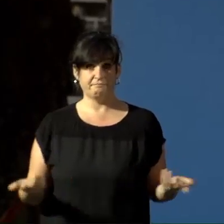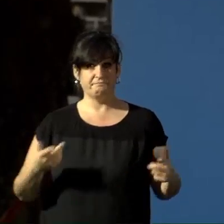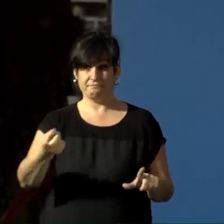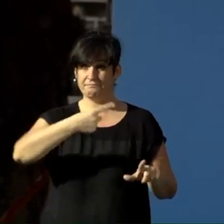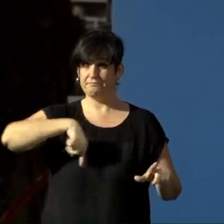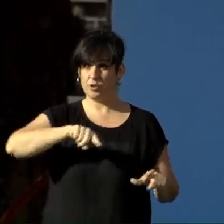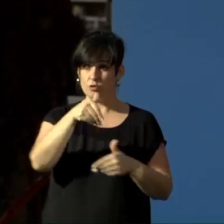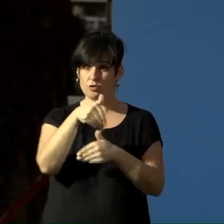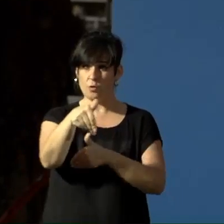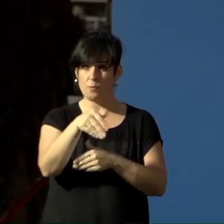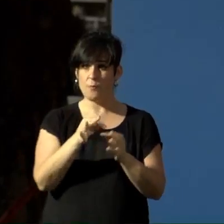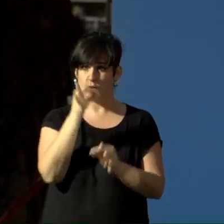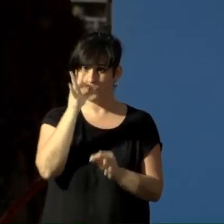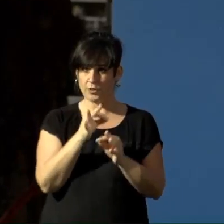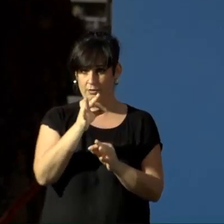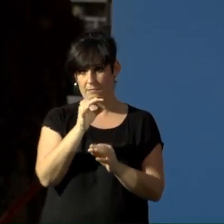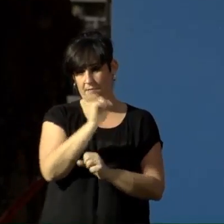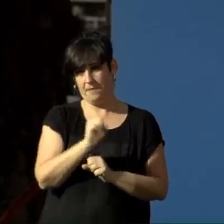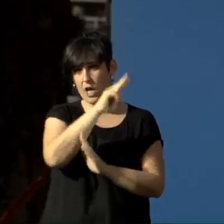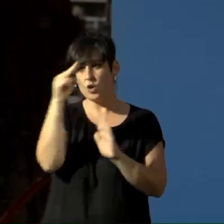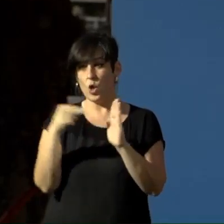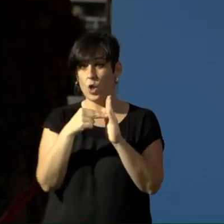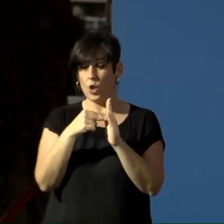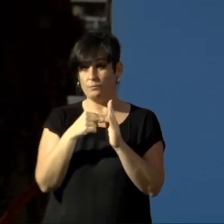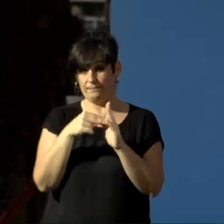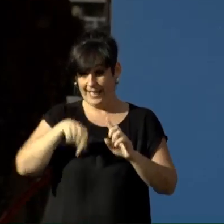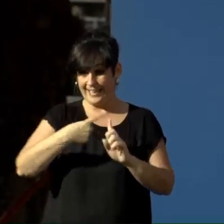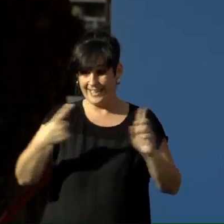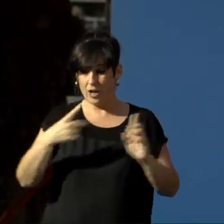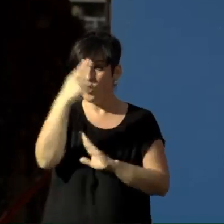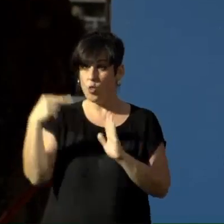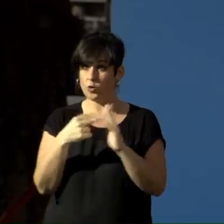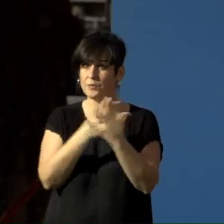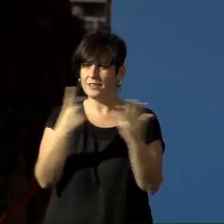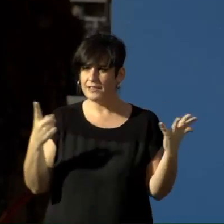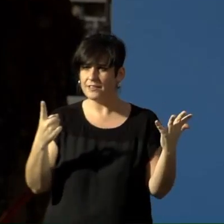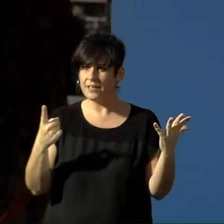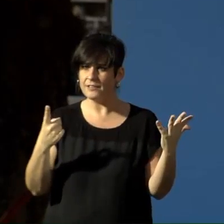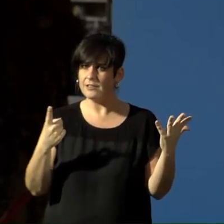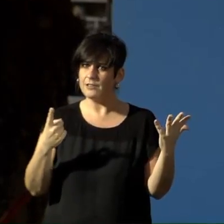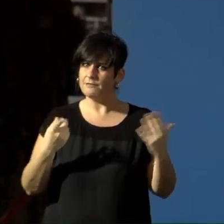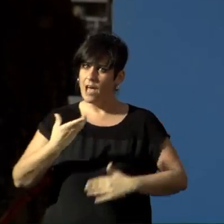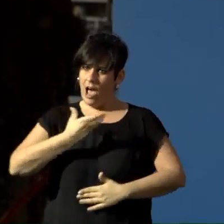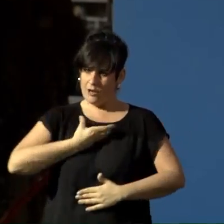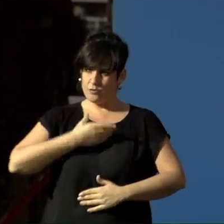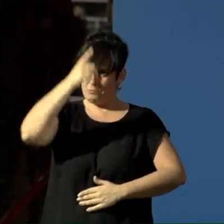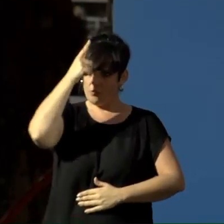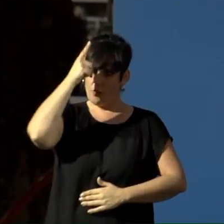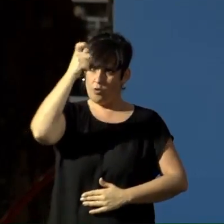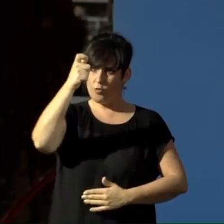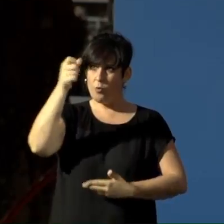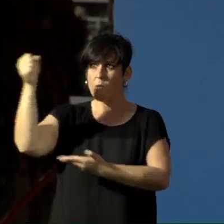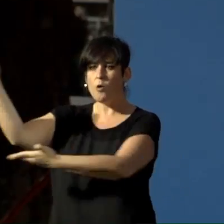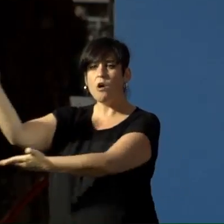Somos, en setembro do ano 2016, o ancello dun pobo que mama do legado daqueles que